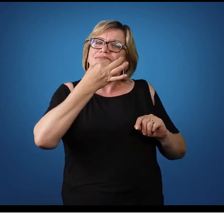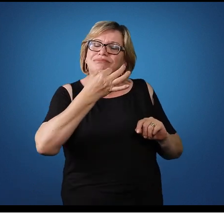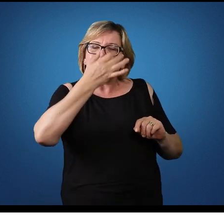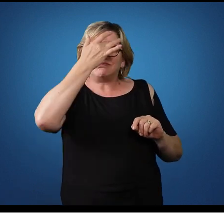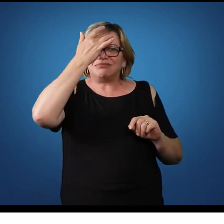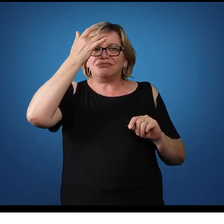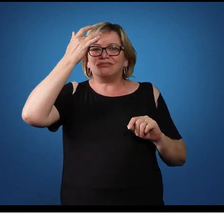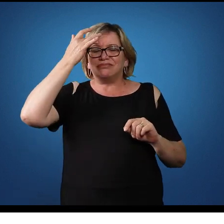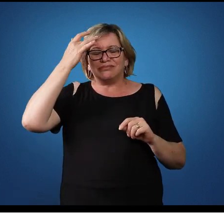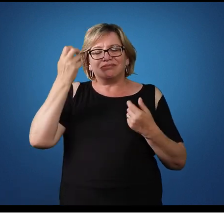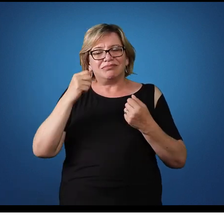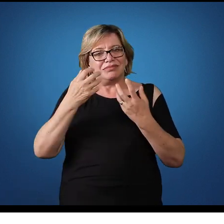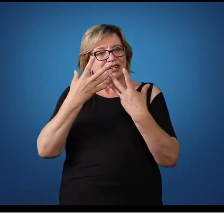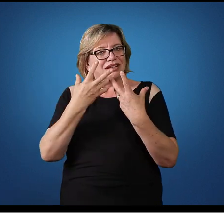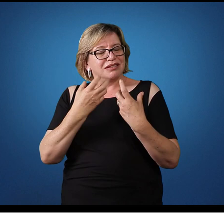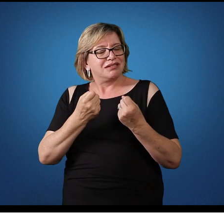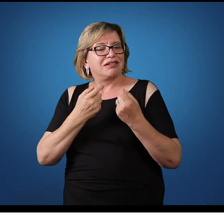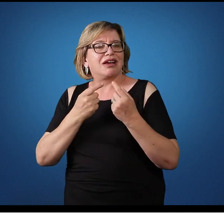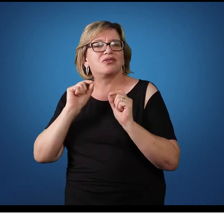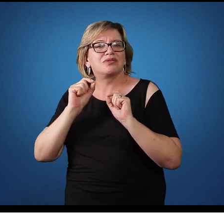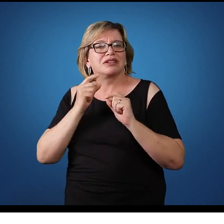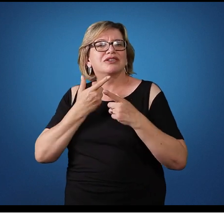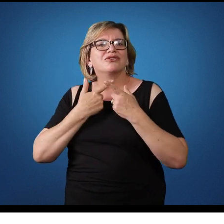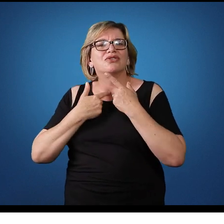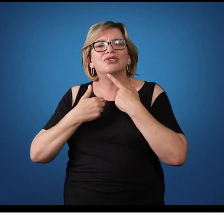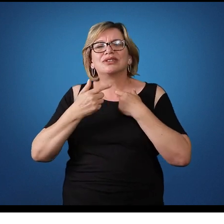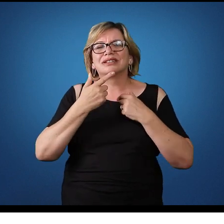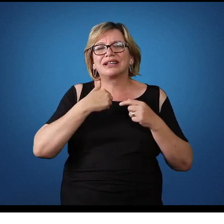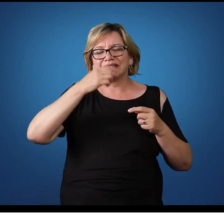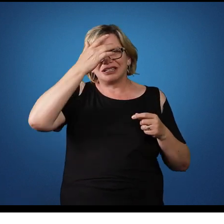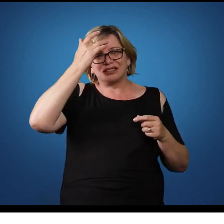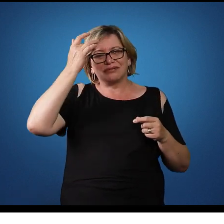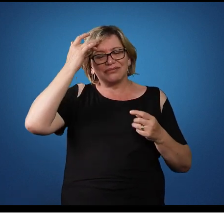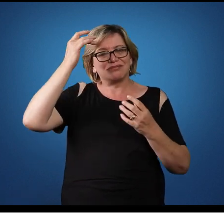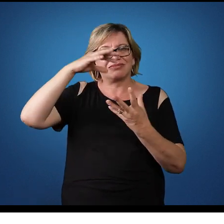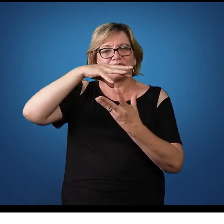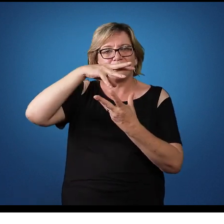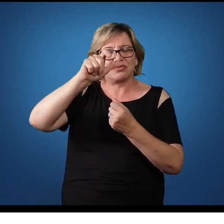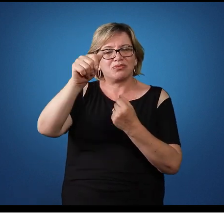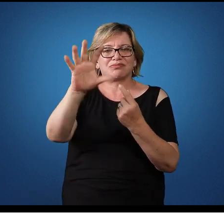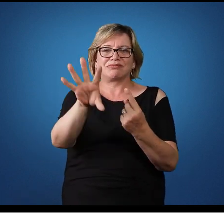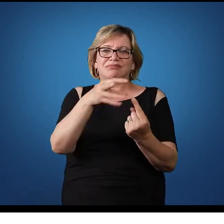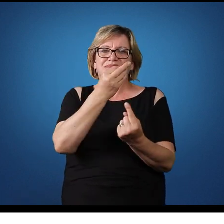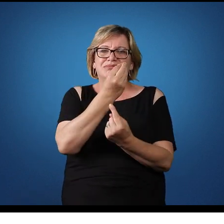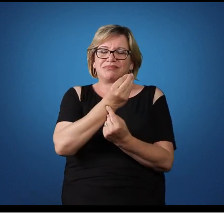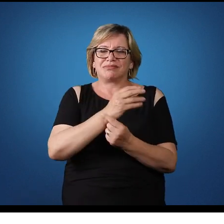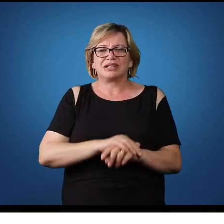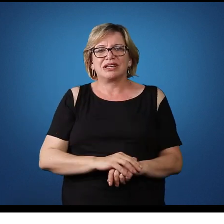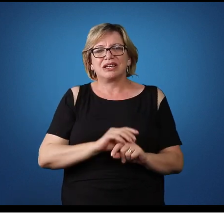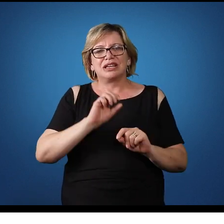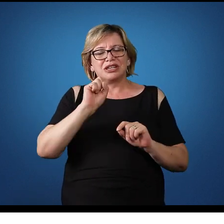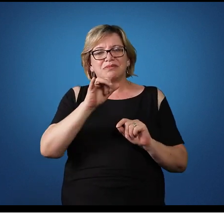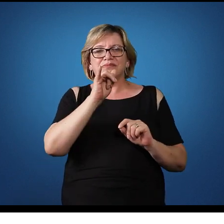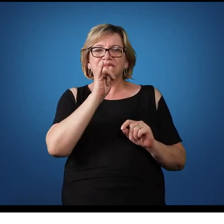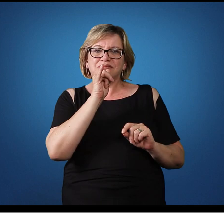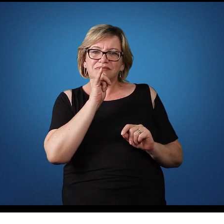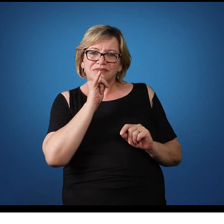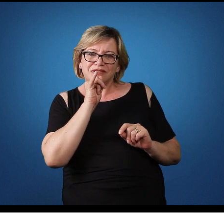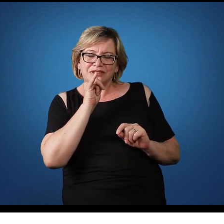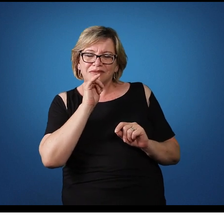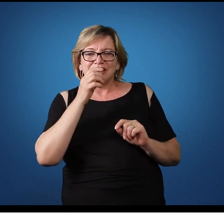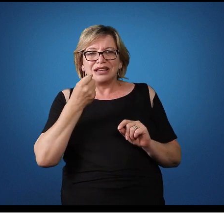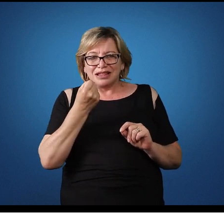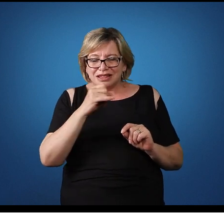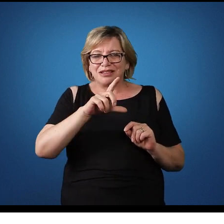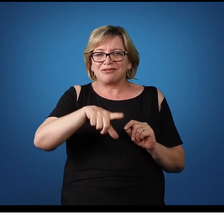fica submetido à vontade desses atores do mundo da arte. E, por exemplo, se eles decidissem que é arte alguma